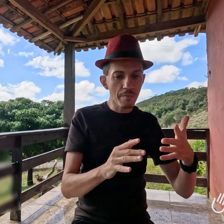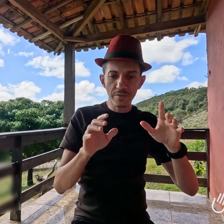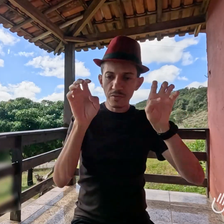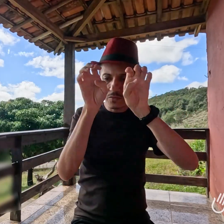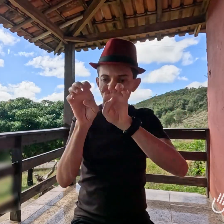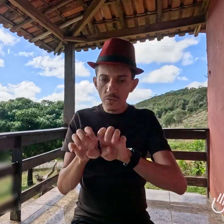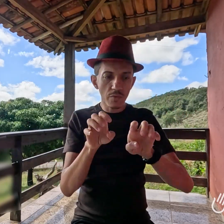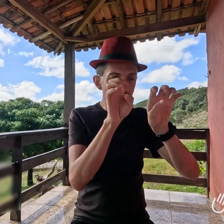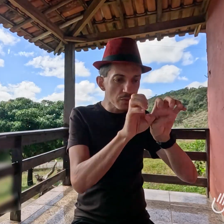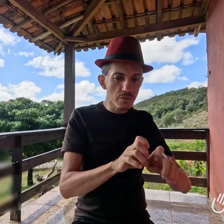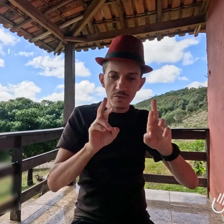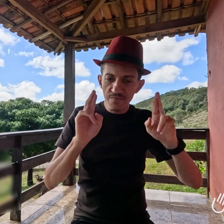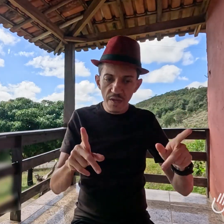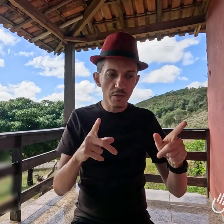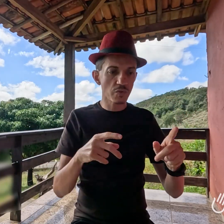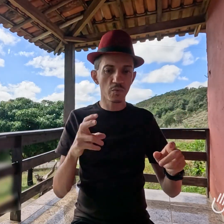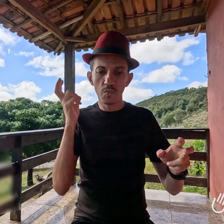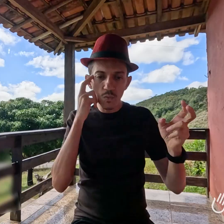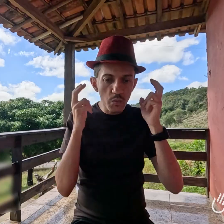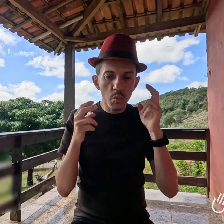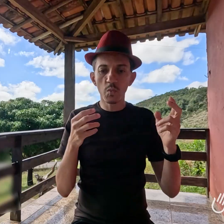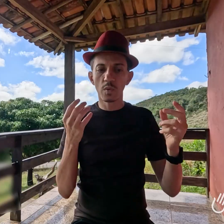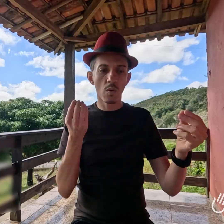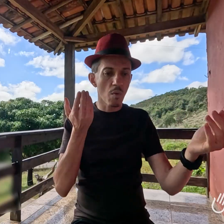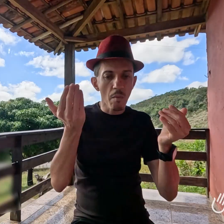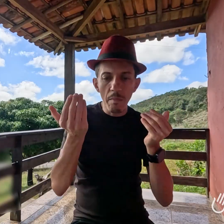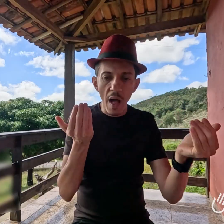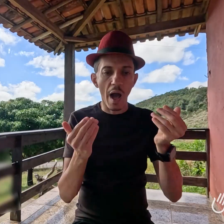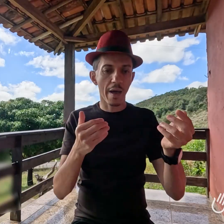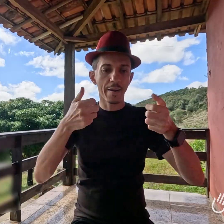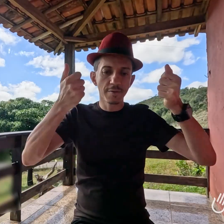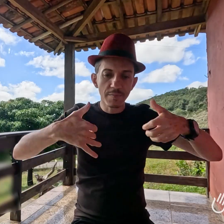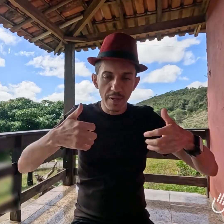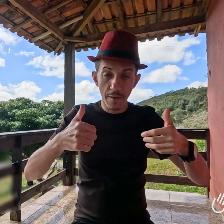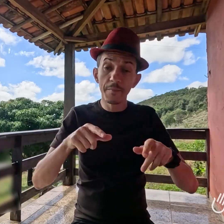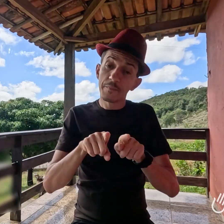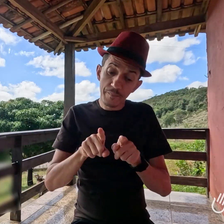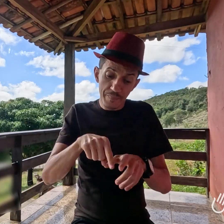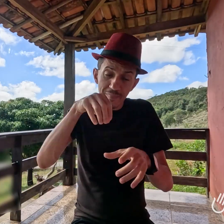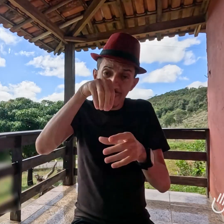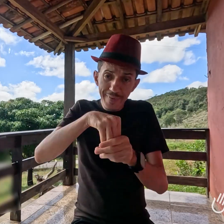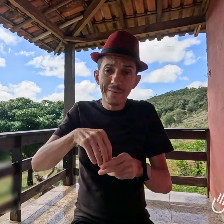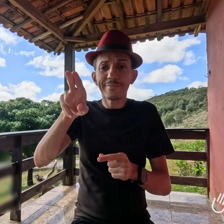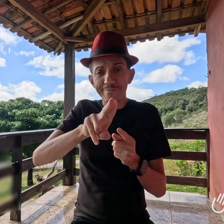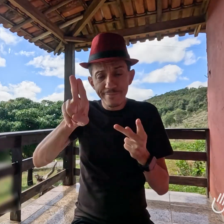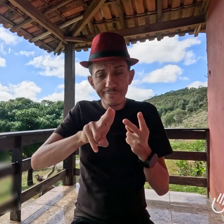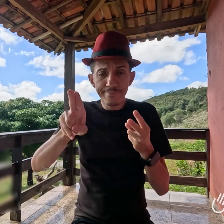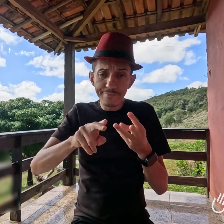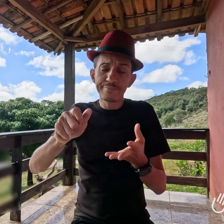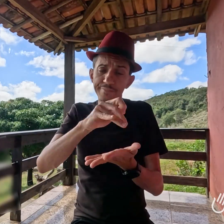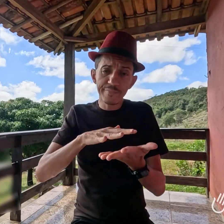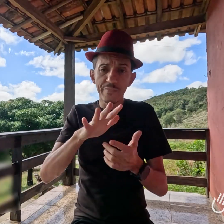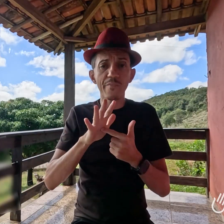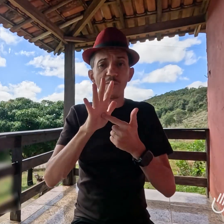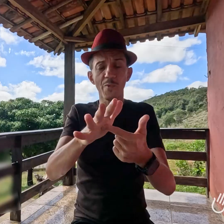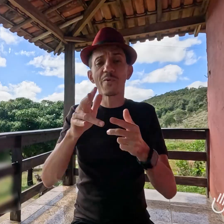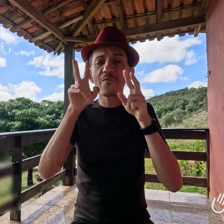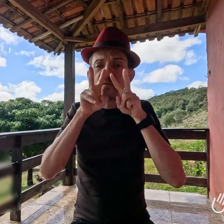é surdo e, eventualmente, você quer entender melhor como comparar a estrutura do português, da Libras, como trazer